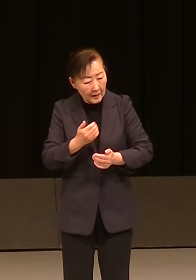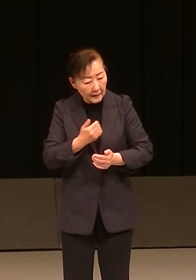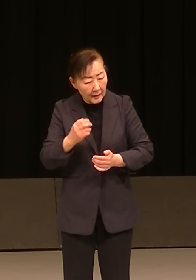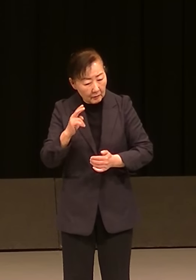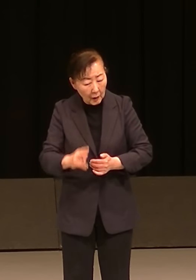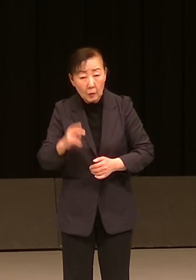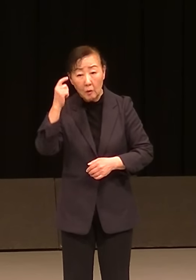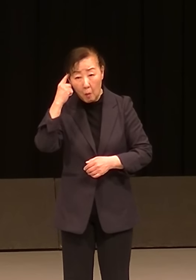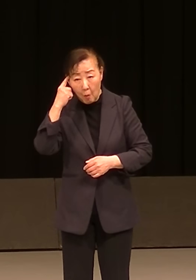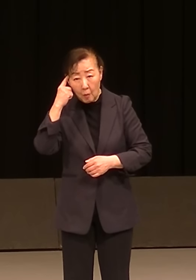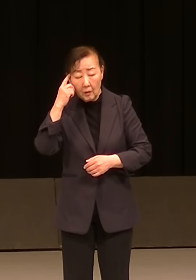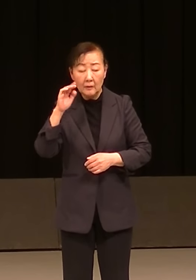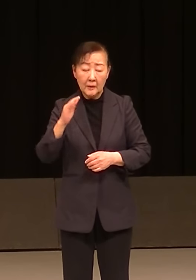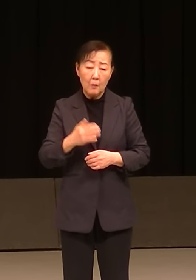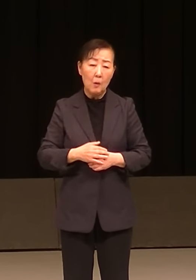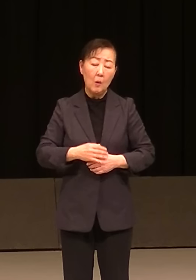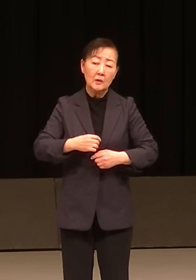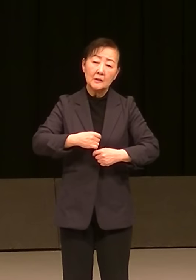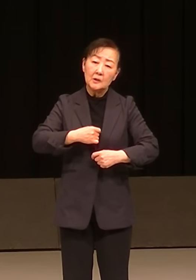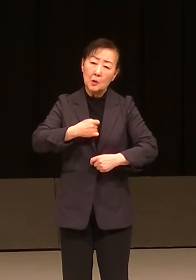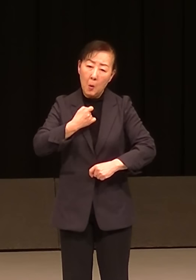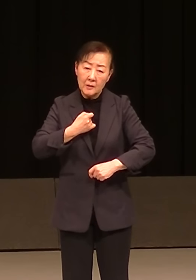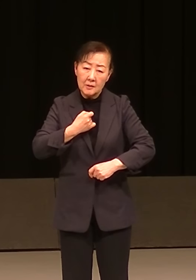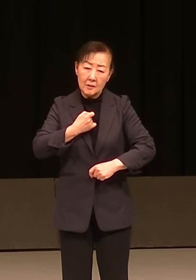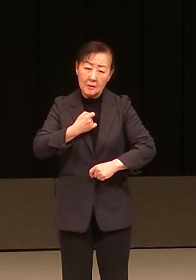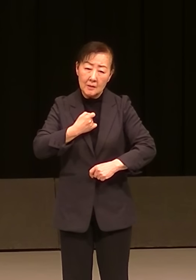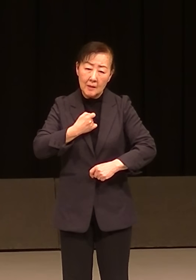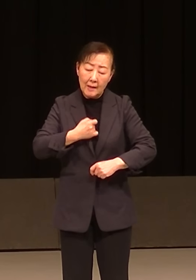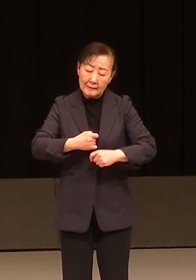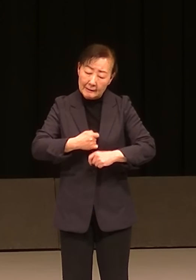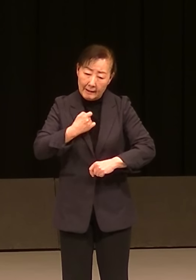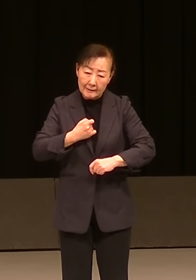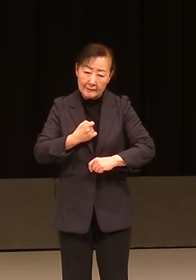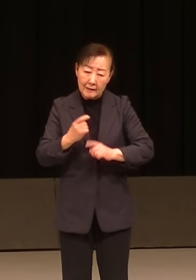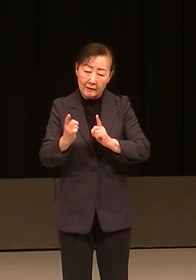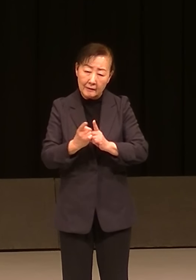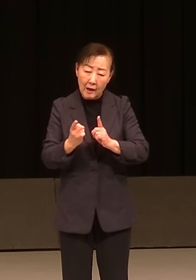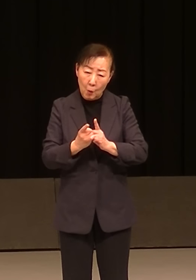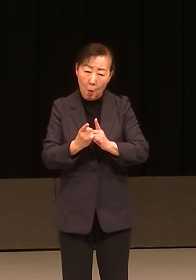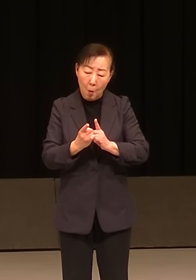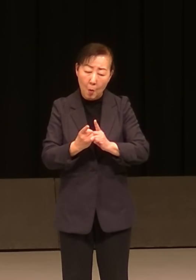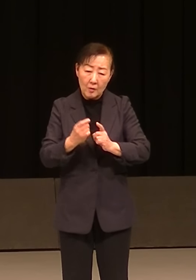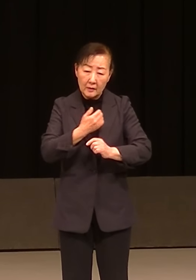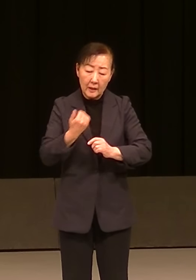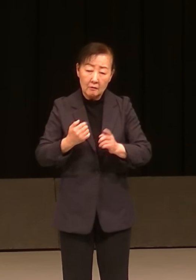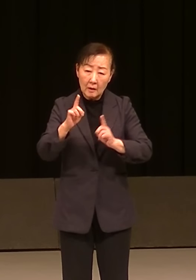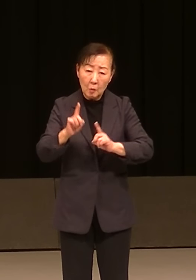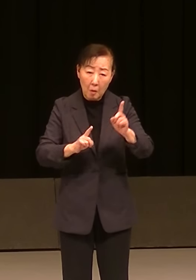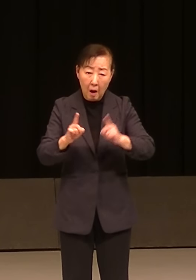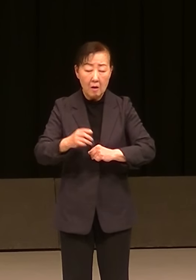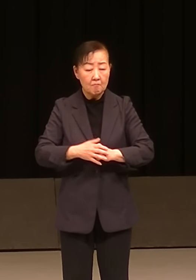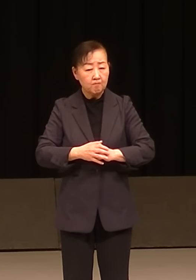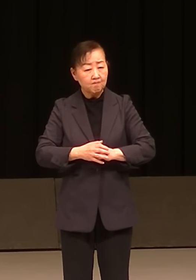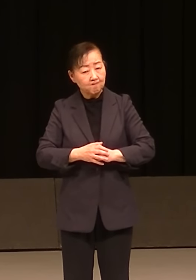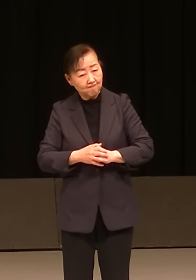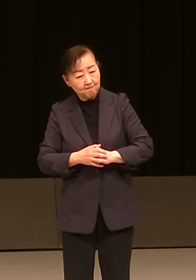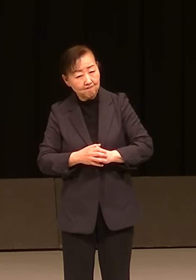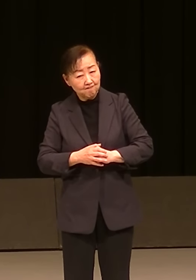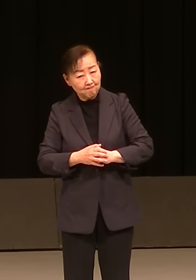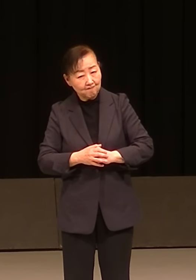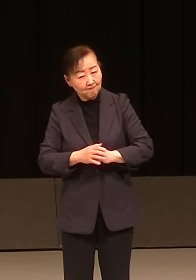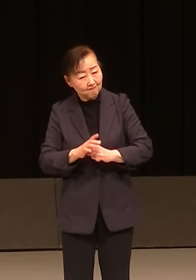けどそういう、正直な誠実な対応を彼らがするかというとひょっとするとその方